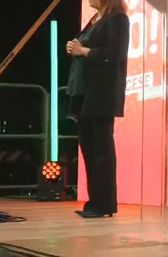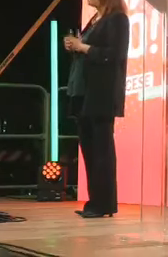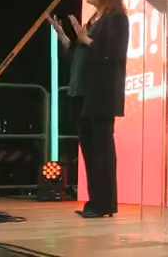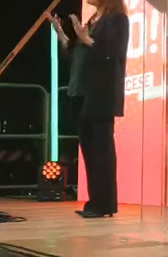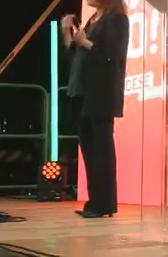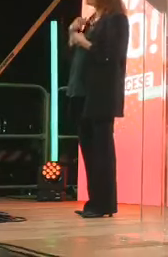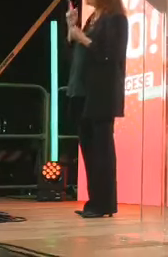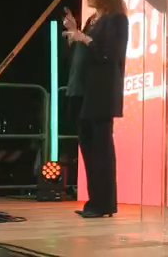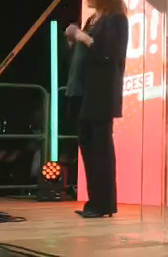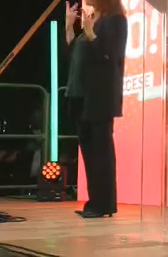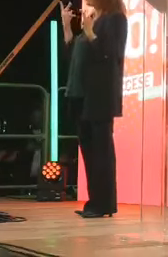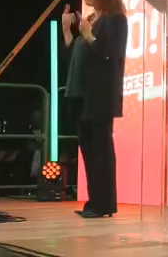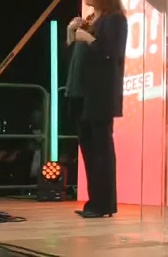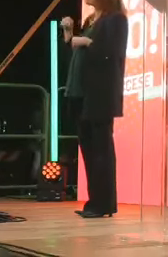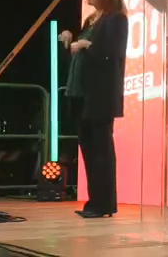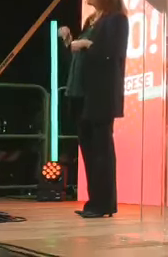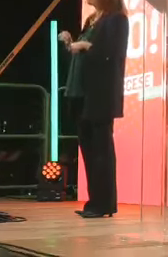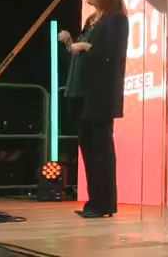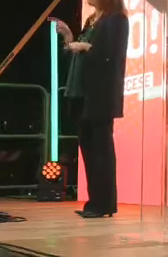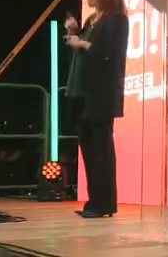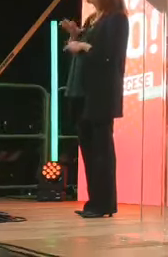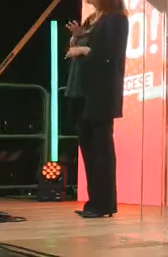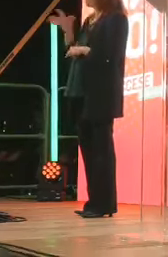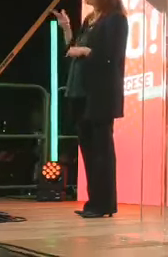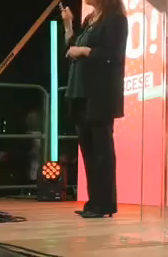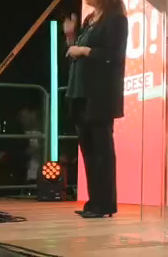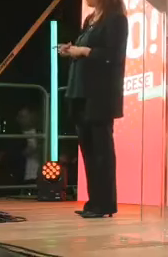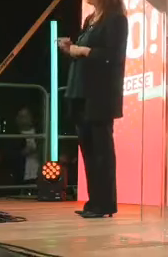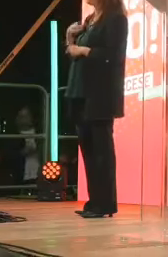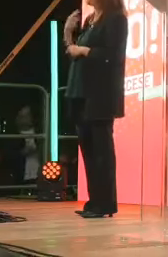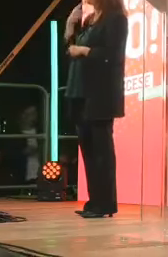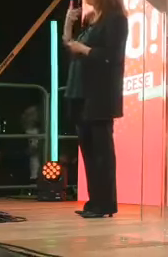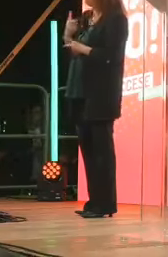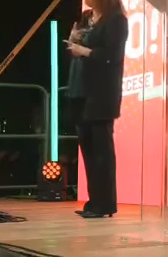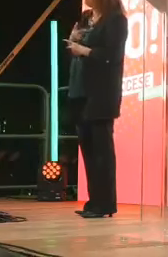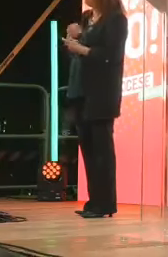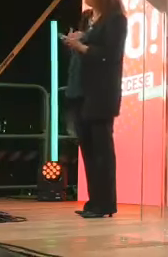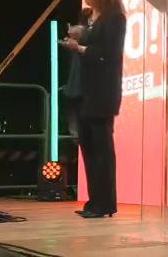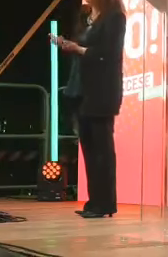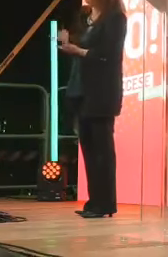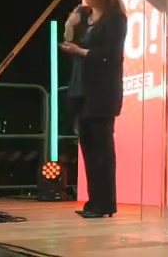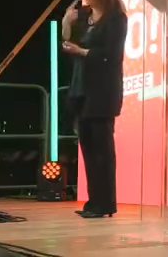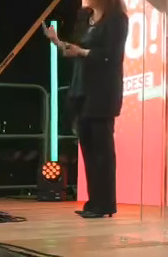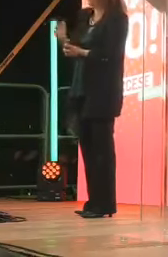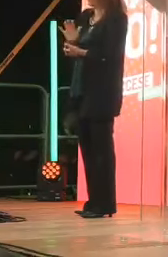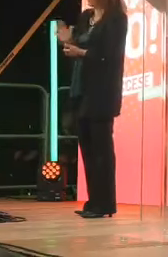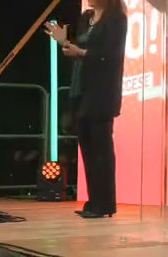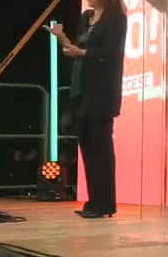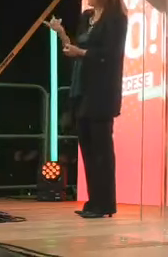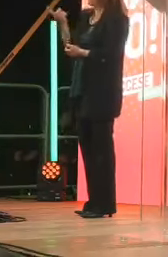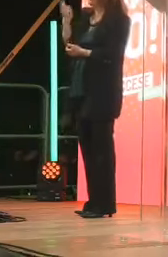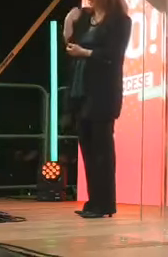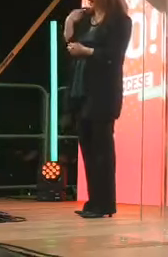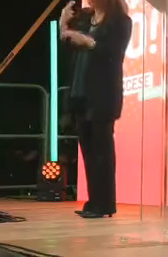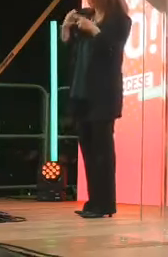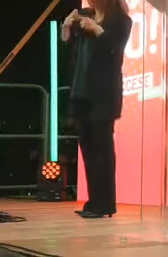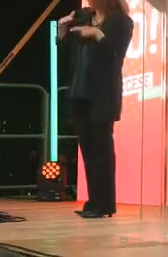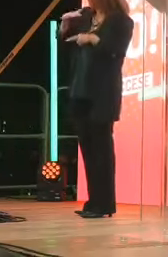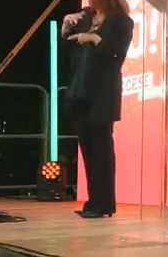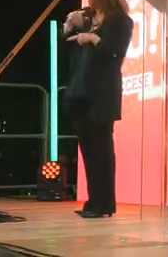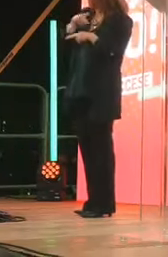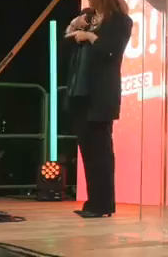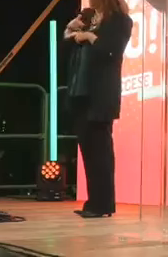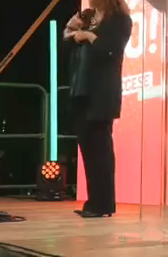Sono felice di essere qui anche per un altro motivo che vi voglio confessare, perché ieri nei corridoi romani